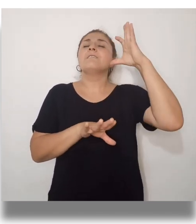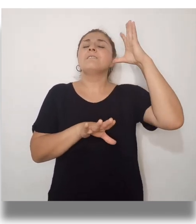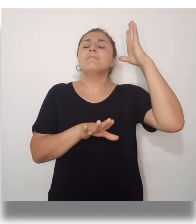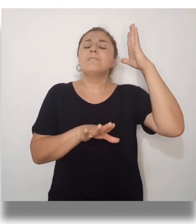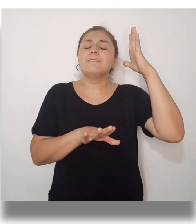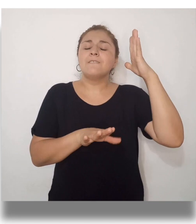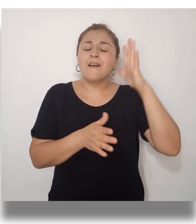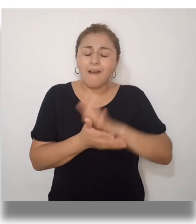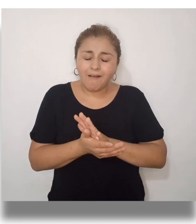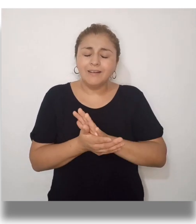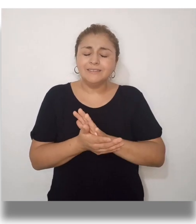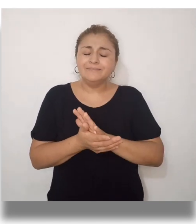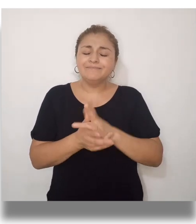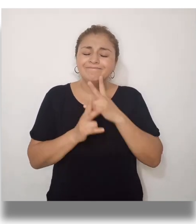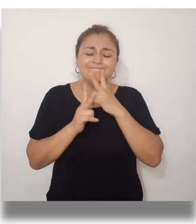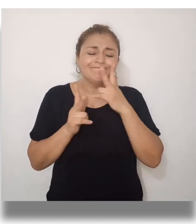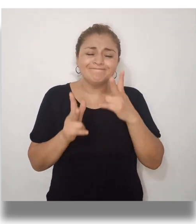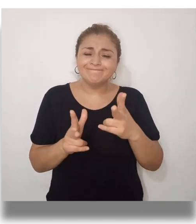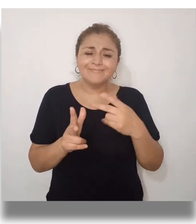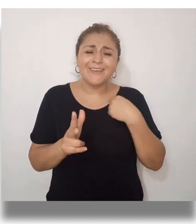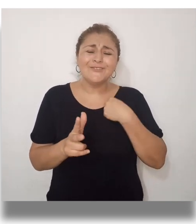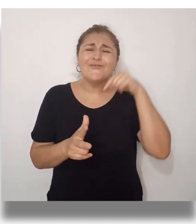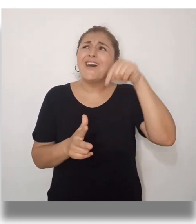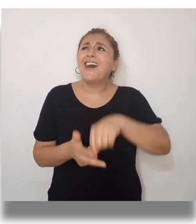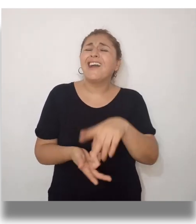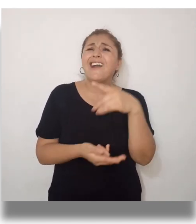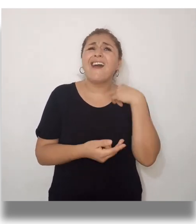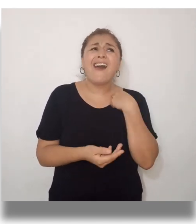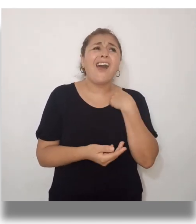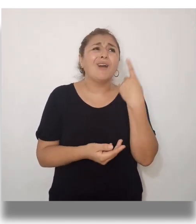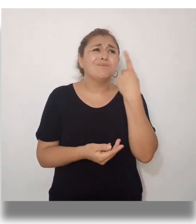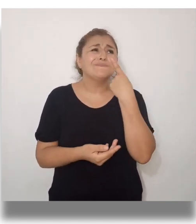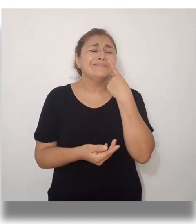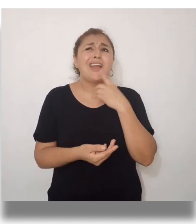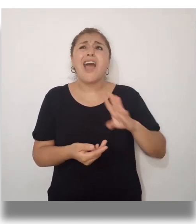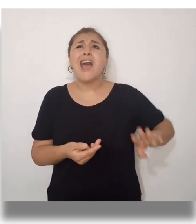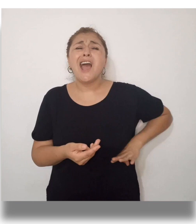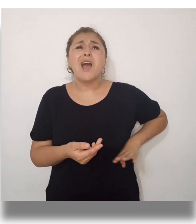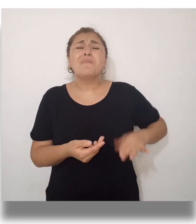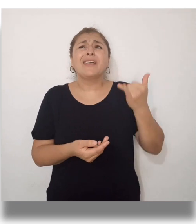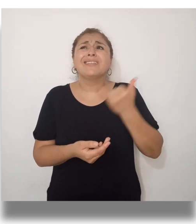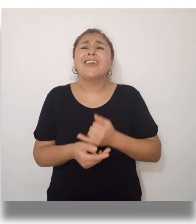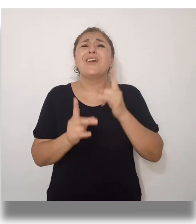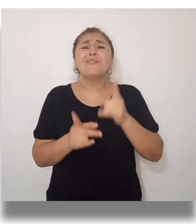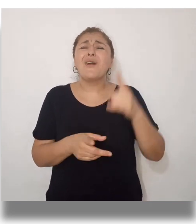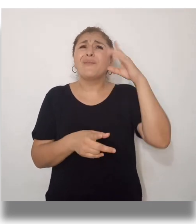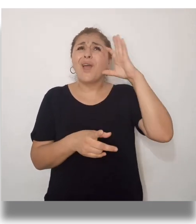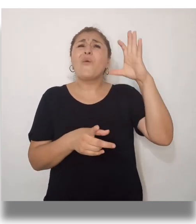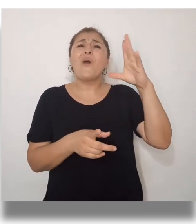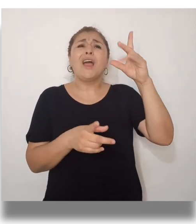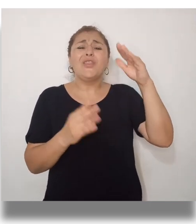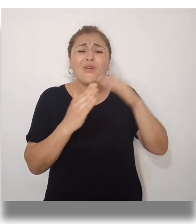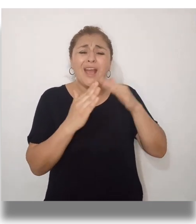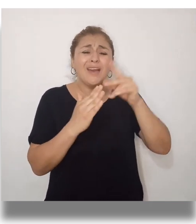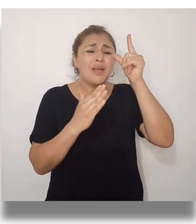día le cayó la ficha y dijo yo aquí me muero de hambre siendo